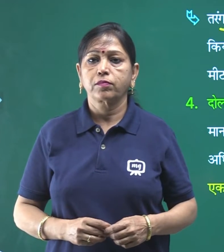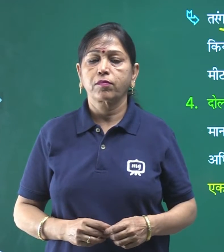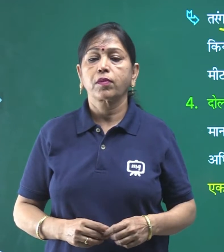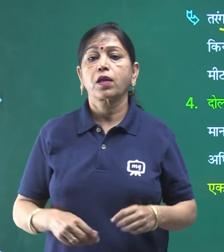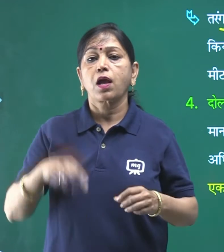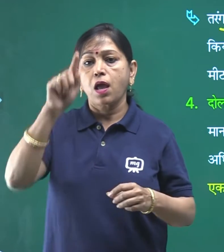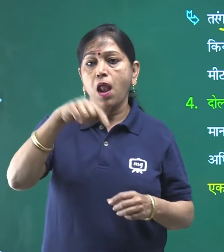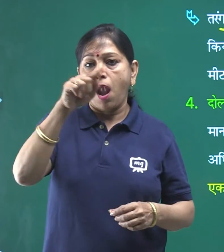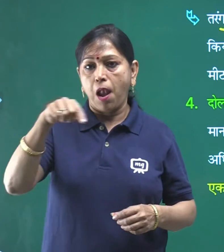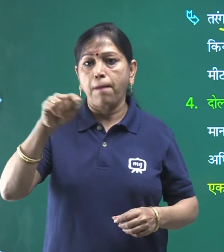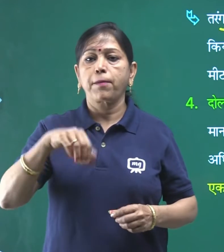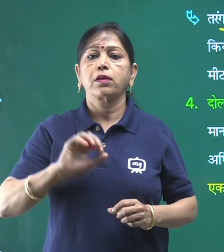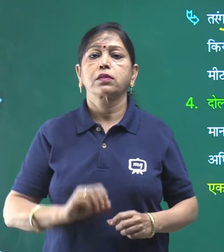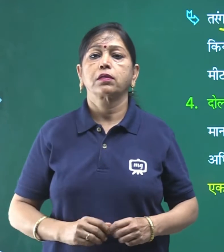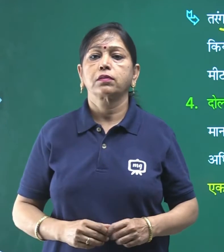लैम्ब्डा से